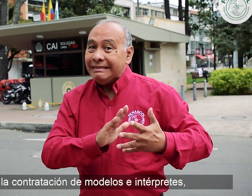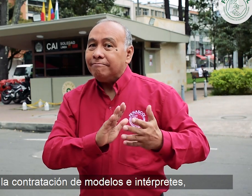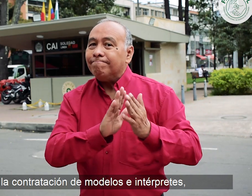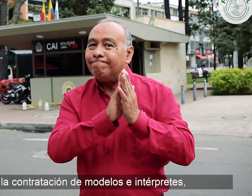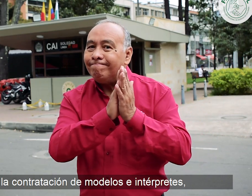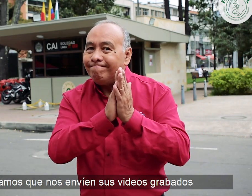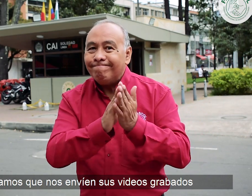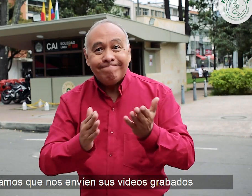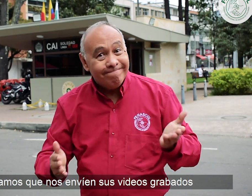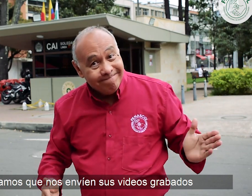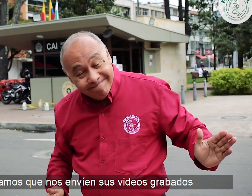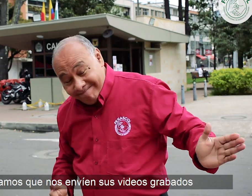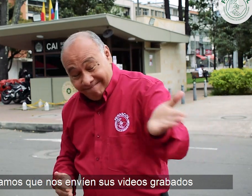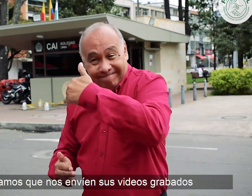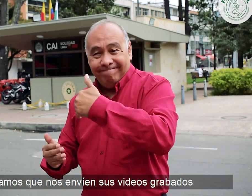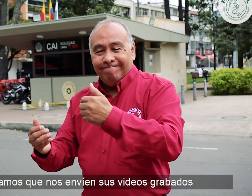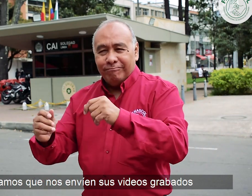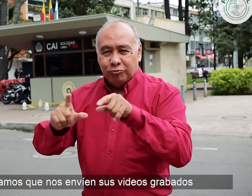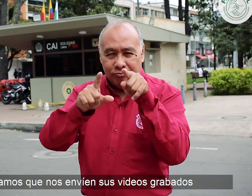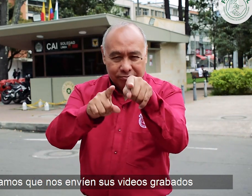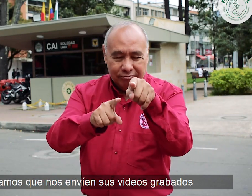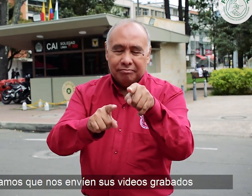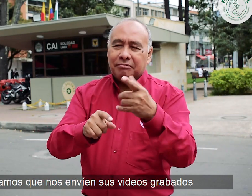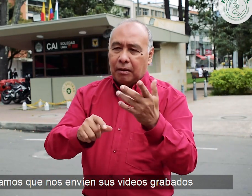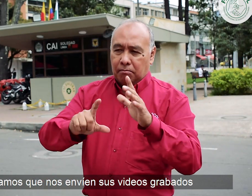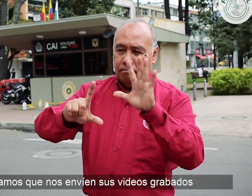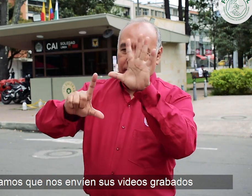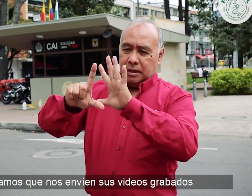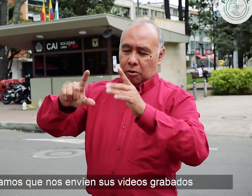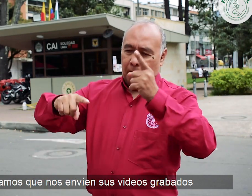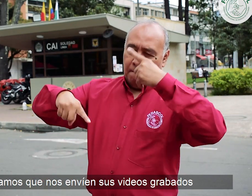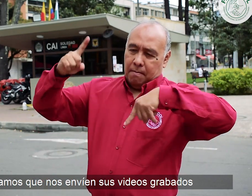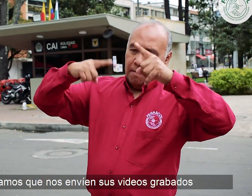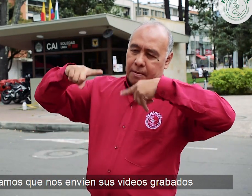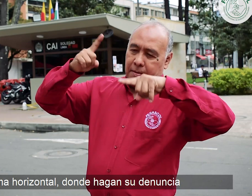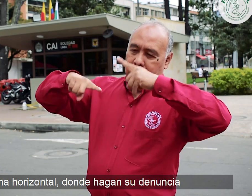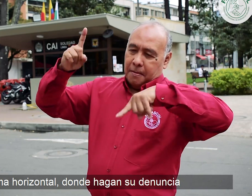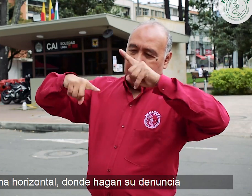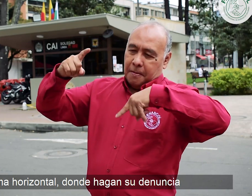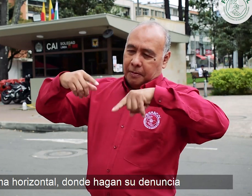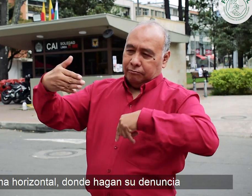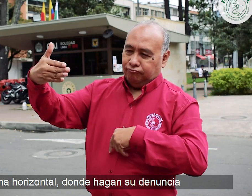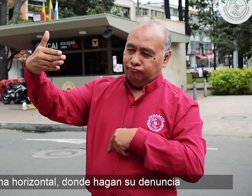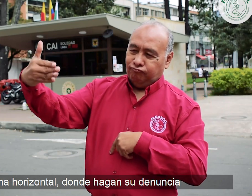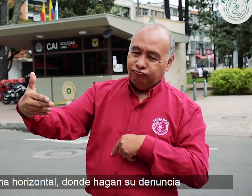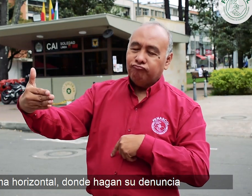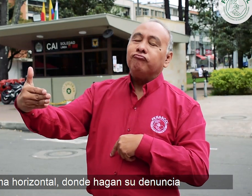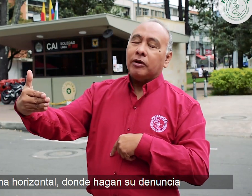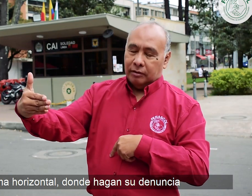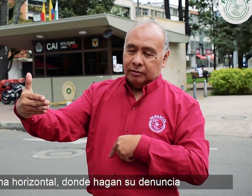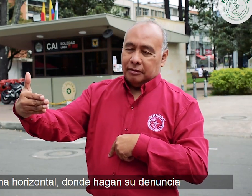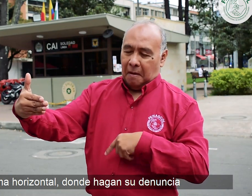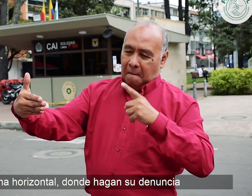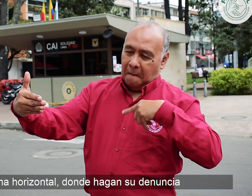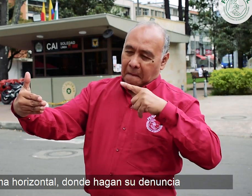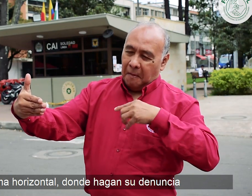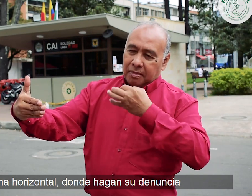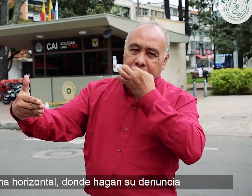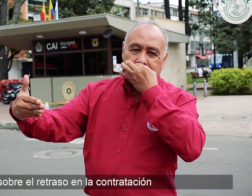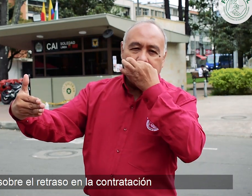intérpretes. Les solicitamos que nos envíen sus videos grabados de forma horizontal donde hagan su denuncia